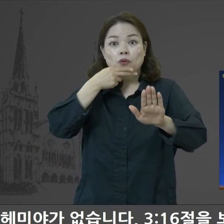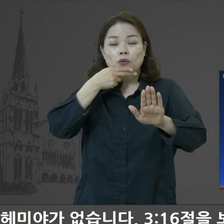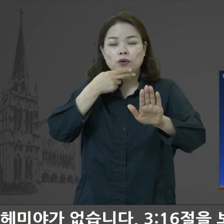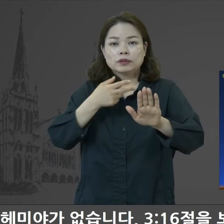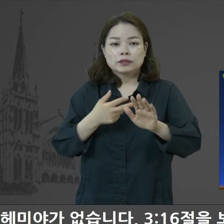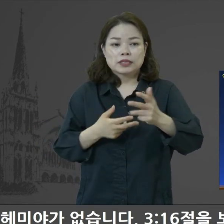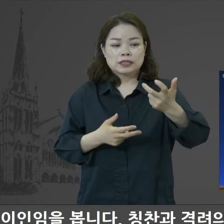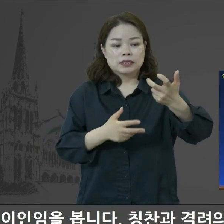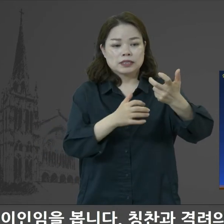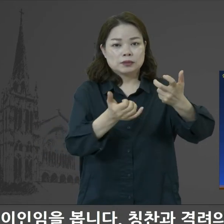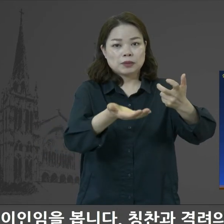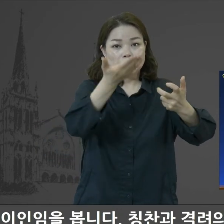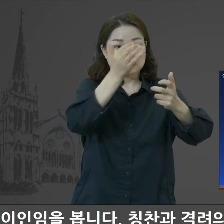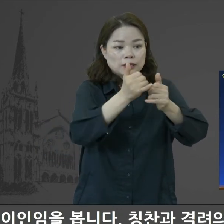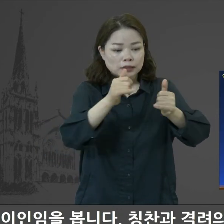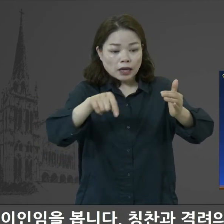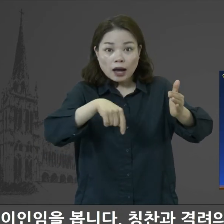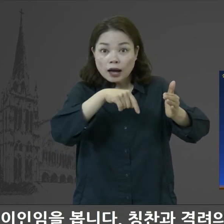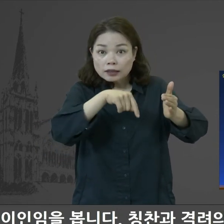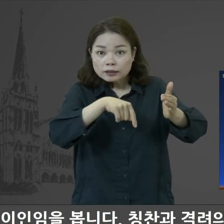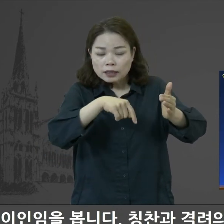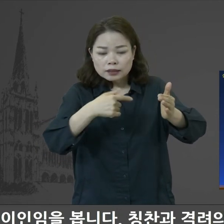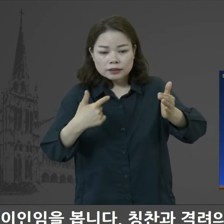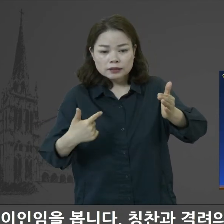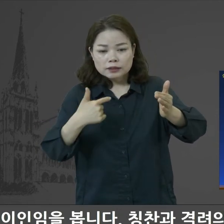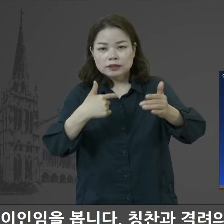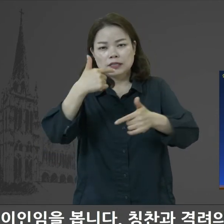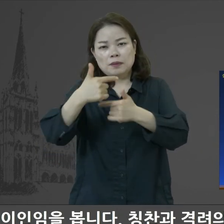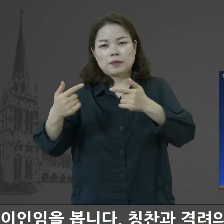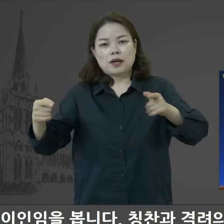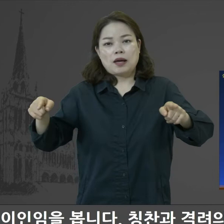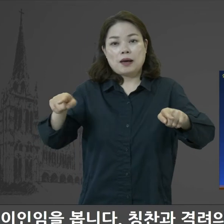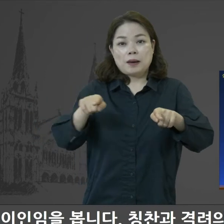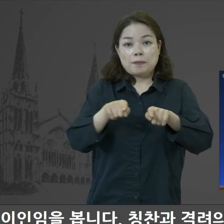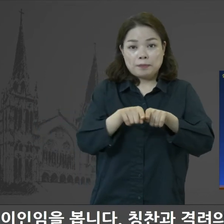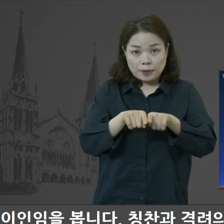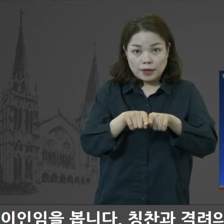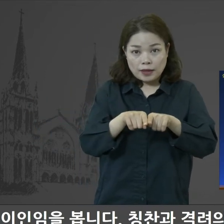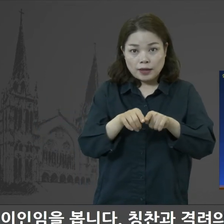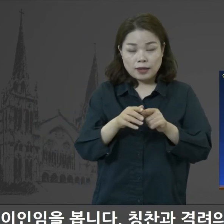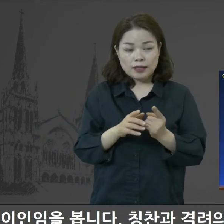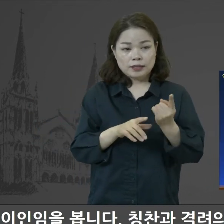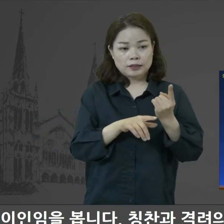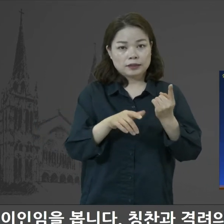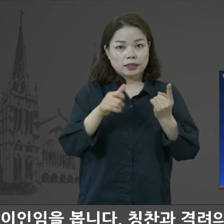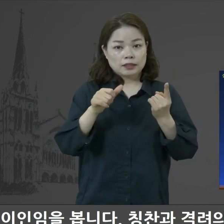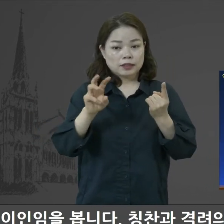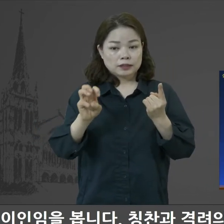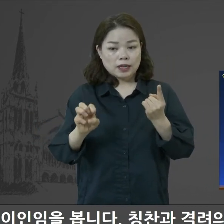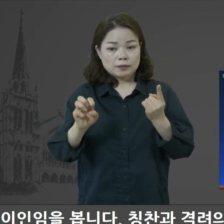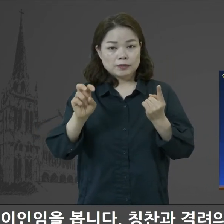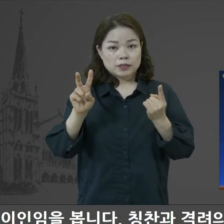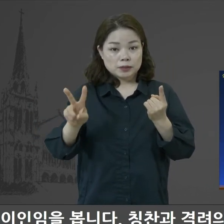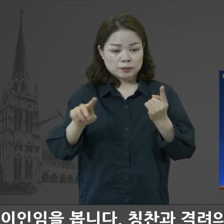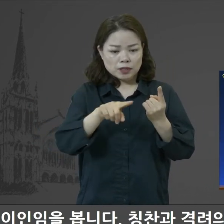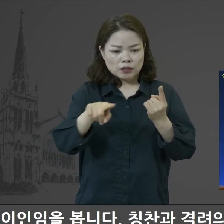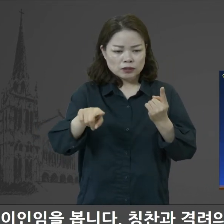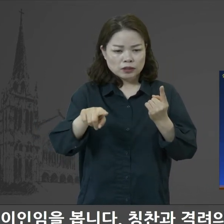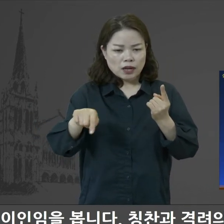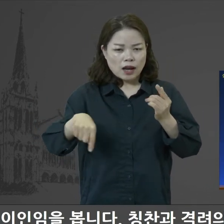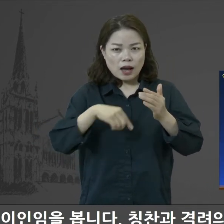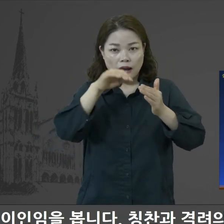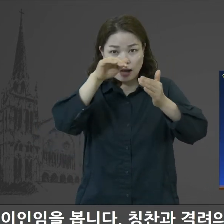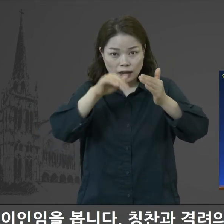이들 70명 이상의 사람들 안에 있는 거죠. 1절부터 끝나는 32절까지 그 안에 스며들어